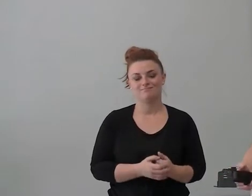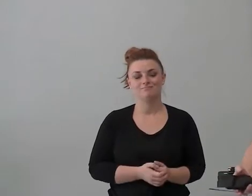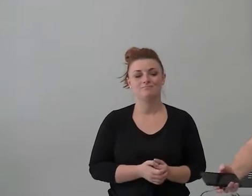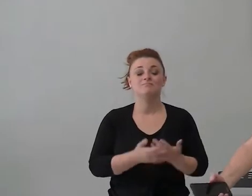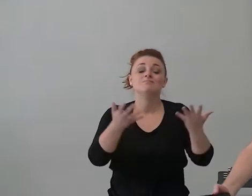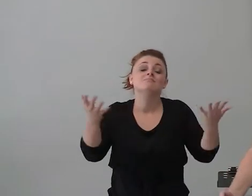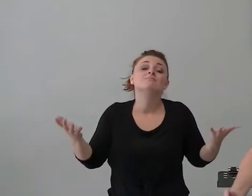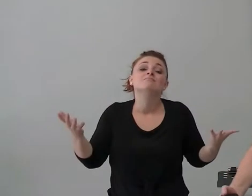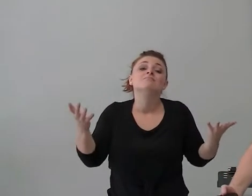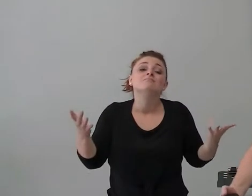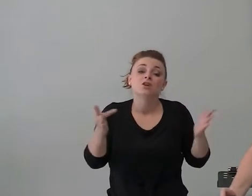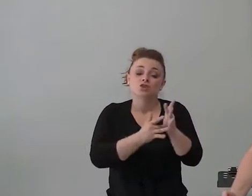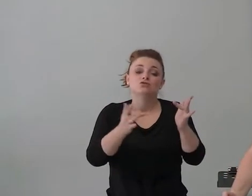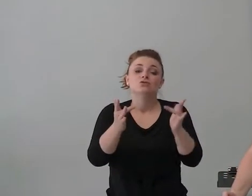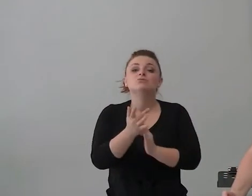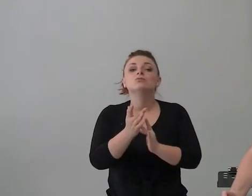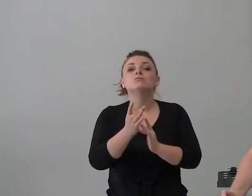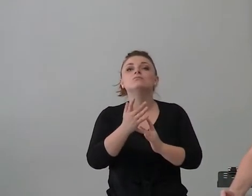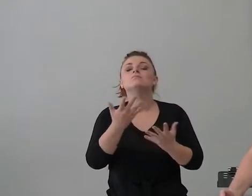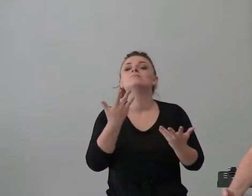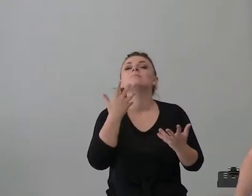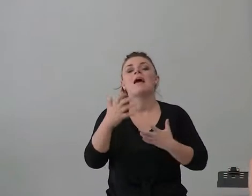maledisce quello che sta succedendo.